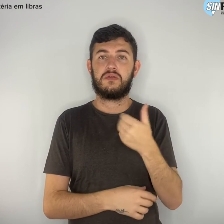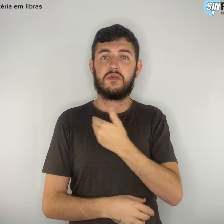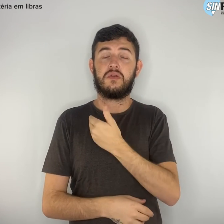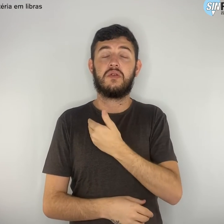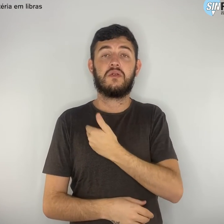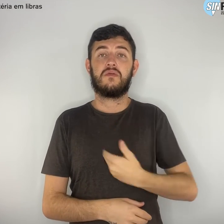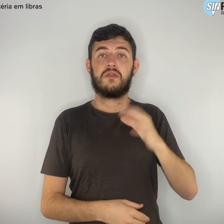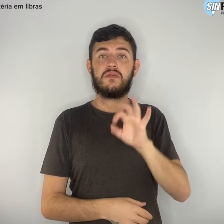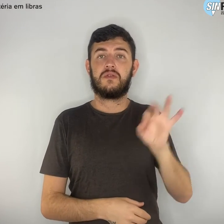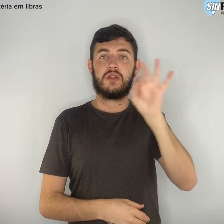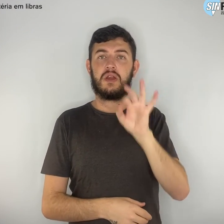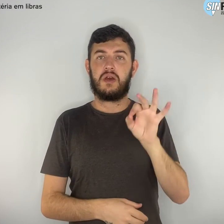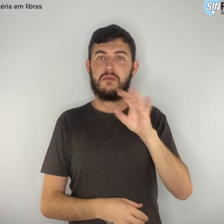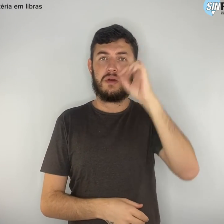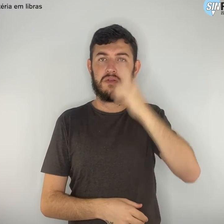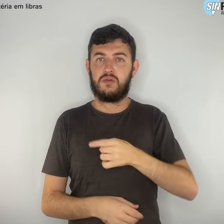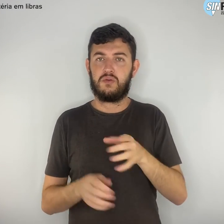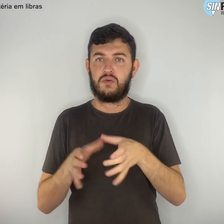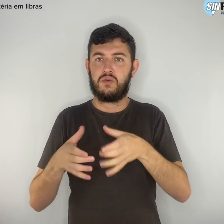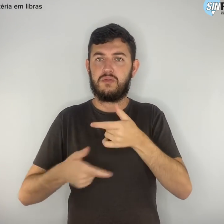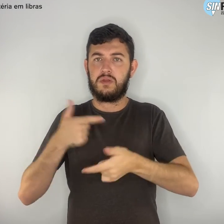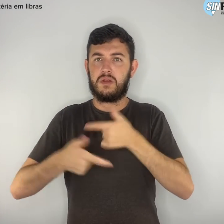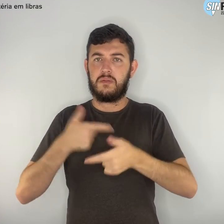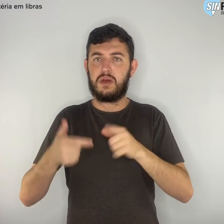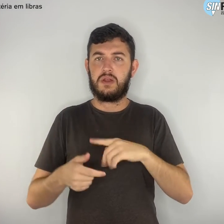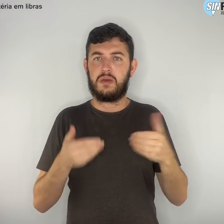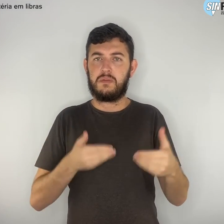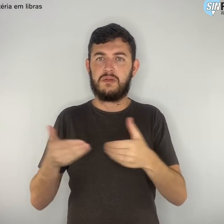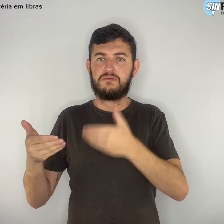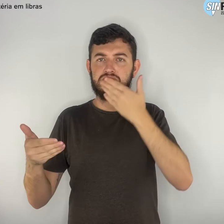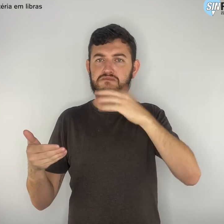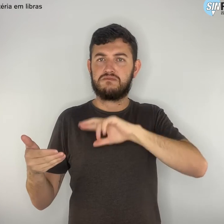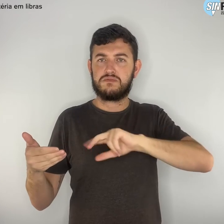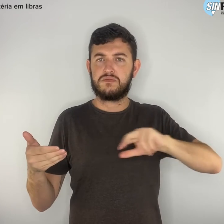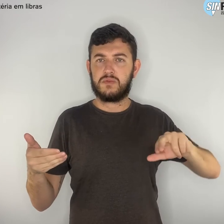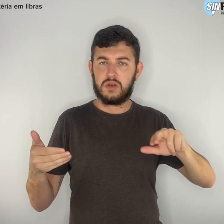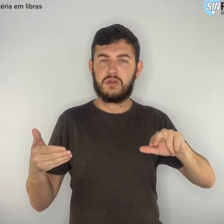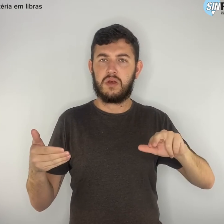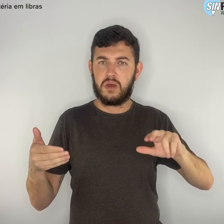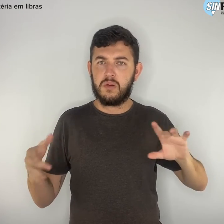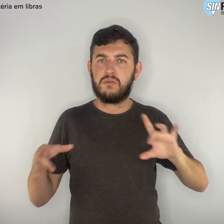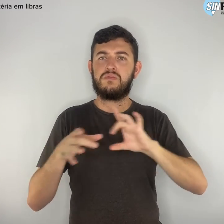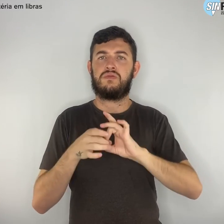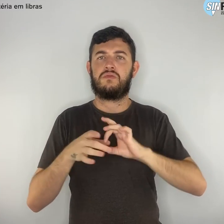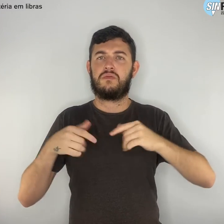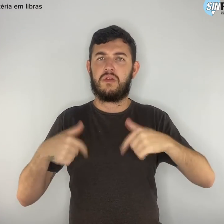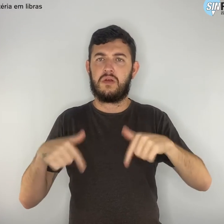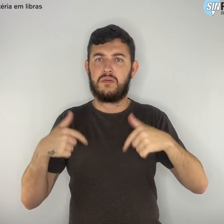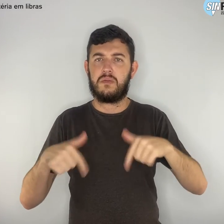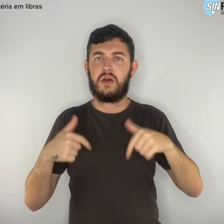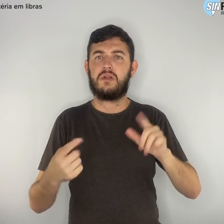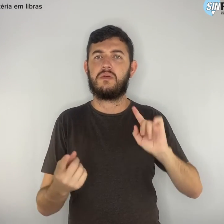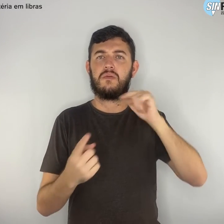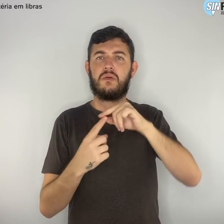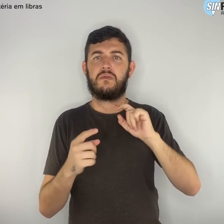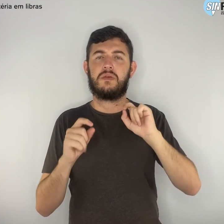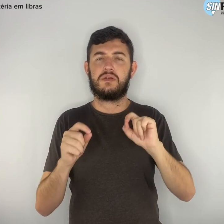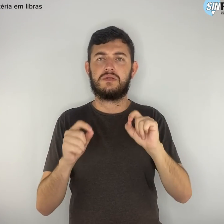trabalho envolvendo diversos ministérios comece a atuar para conter a tragédia humanitária